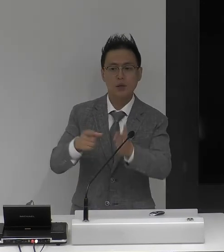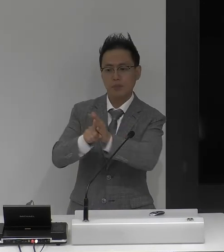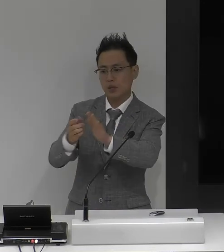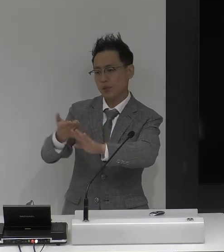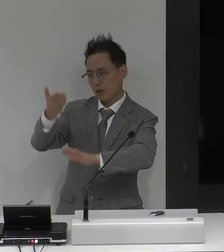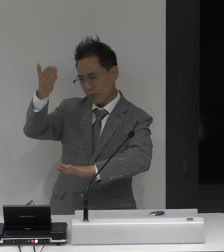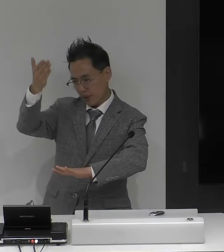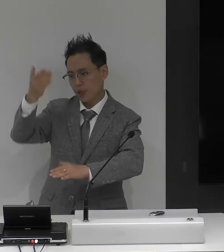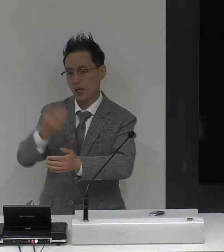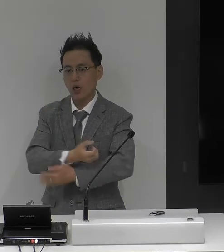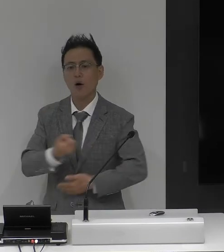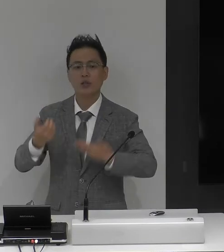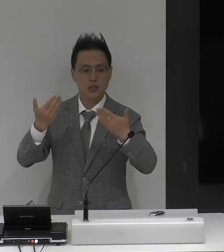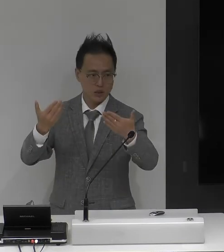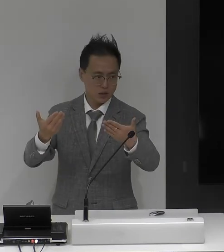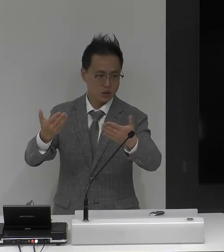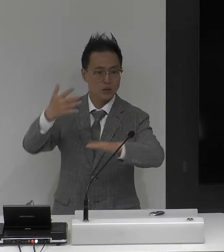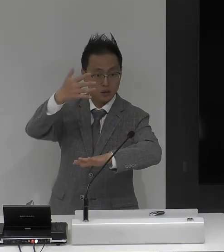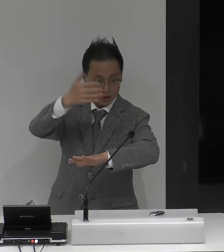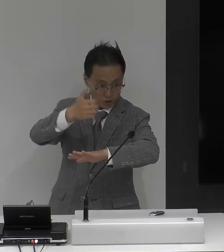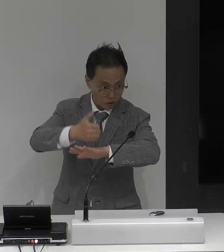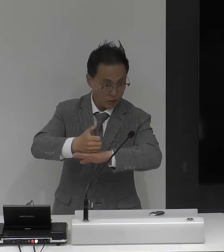믿음의 선배들이 헌신